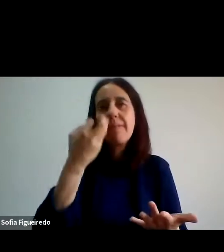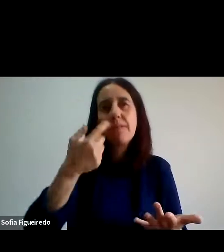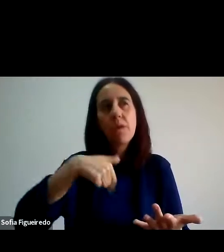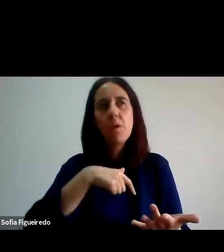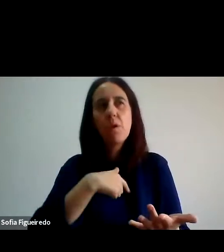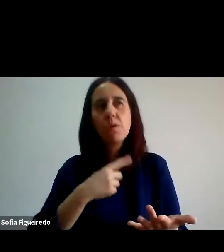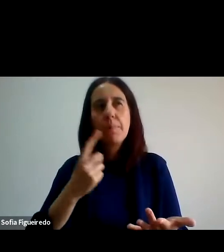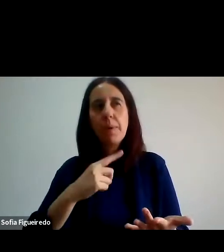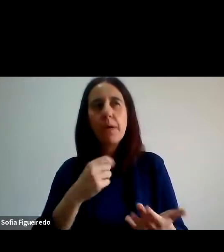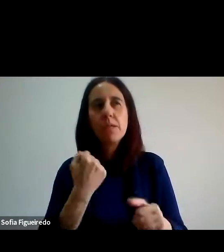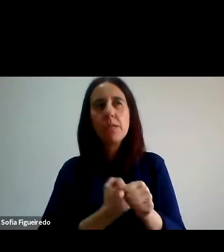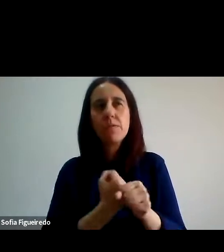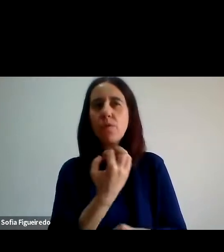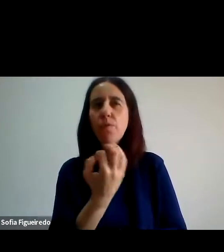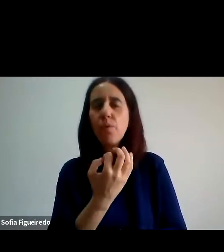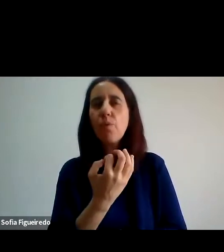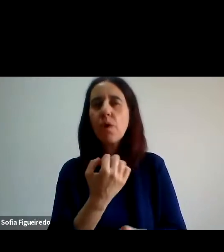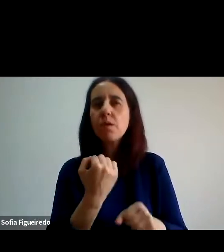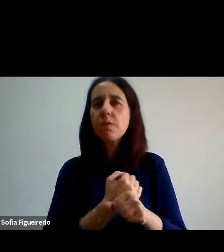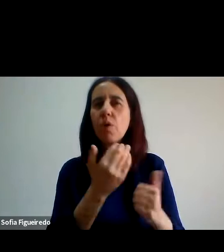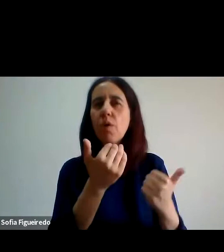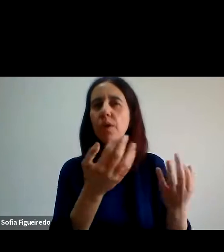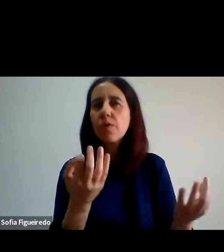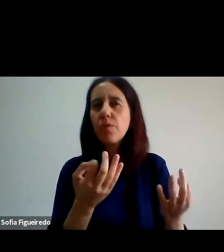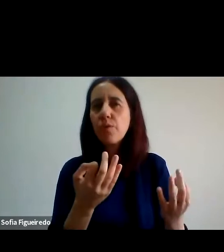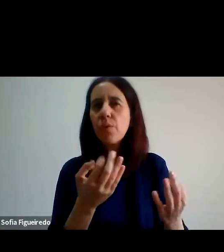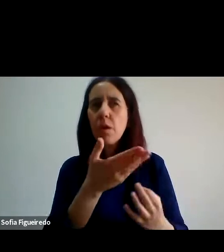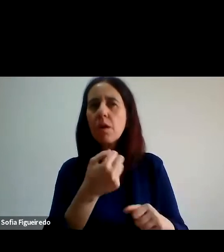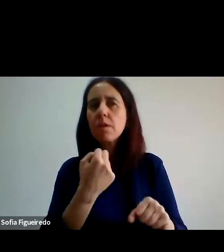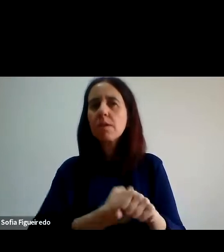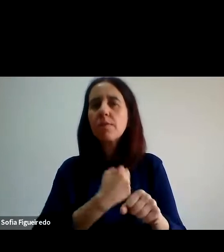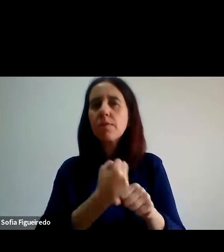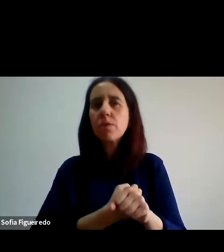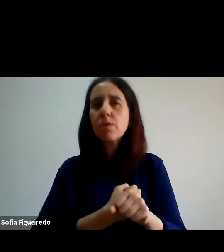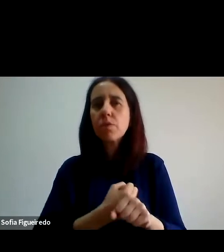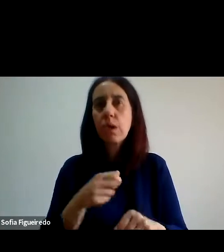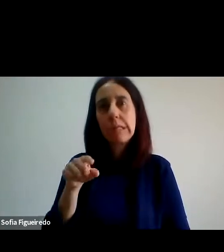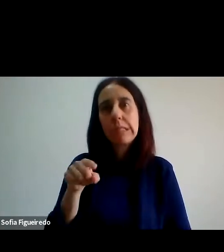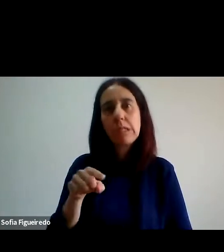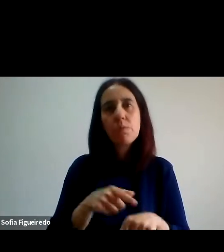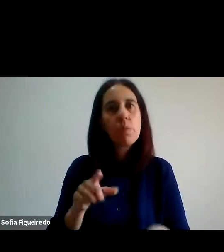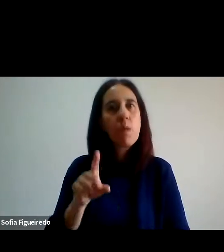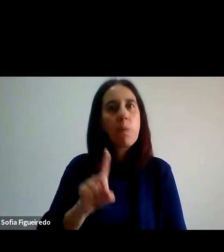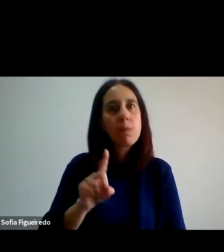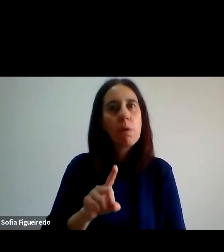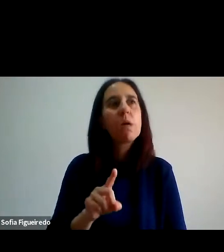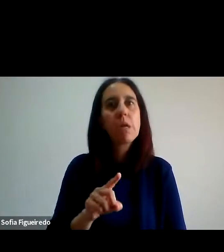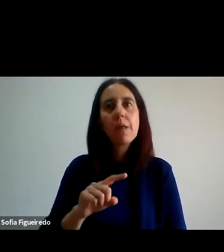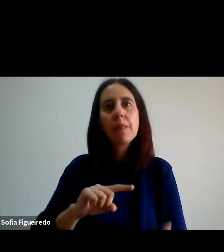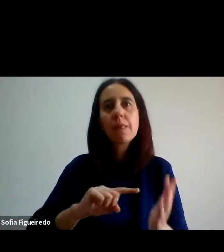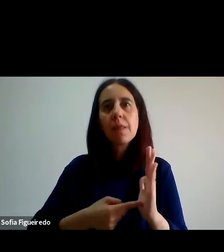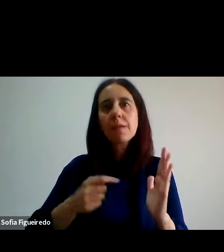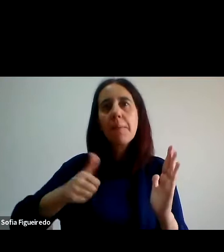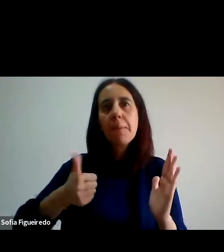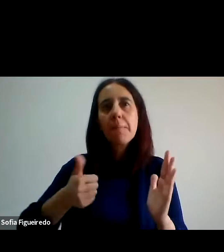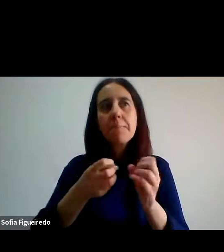fizemos determinados serviços e oferecemos determinados serviços, proporcionamos determinados serviços e este é o primeiro momento em que eles estão a ser testados de forma massiva.